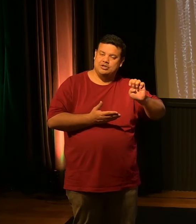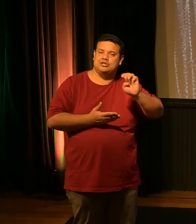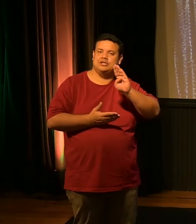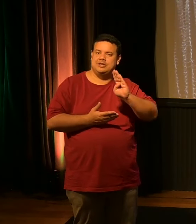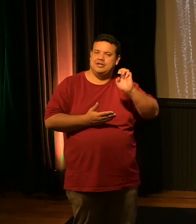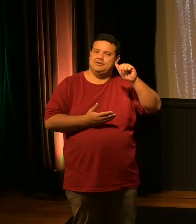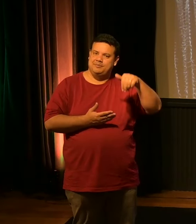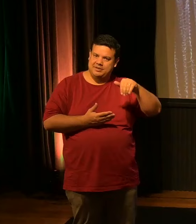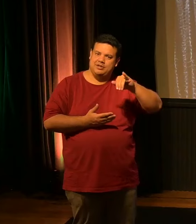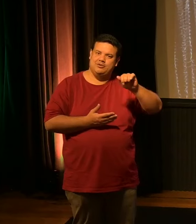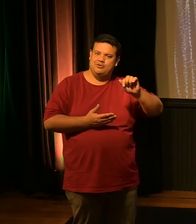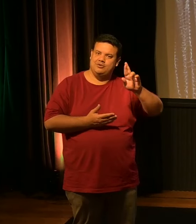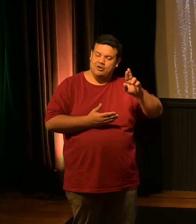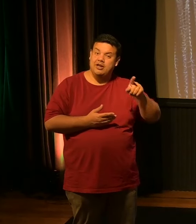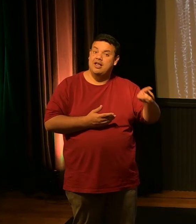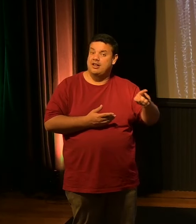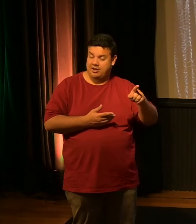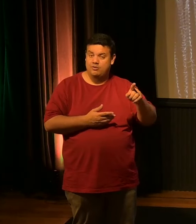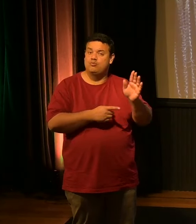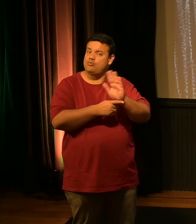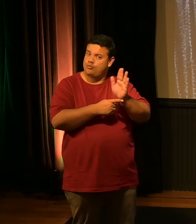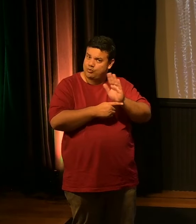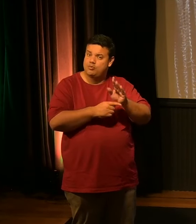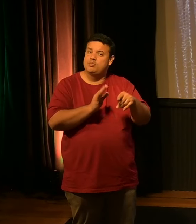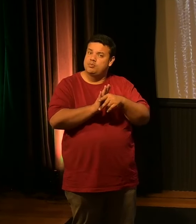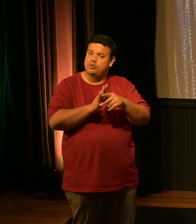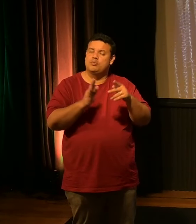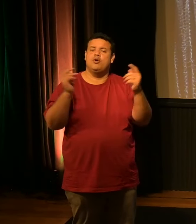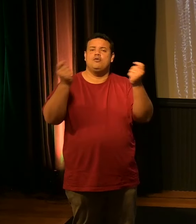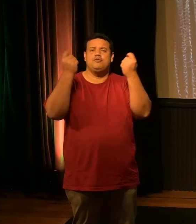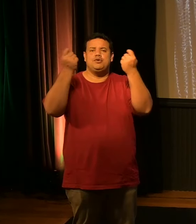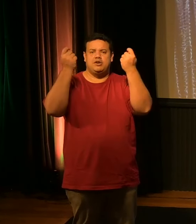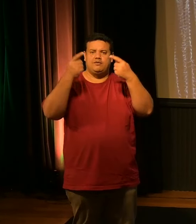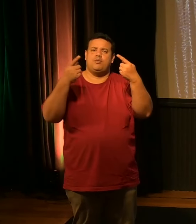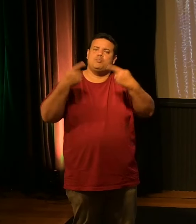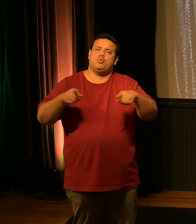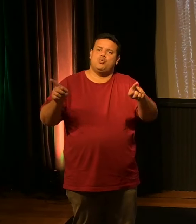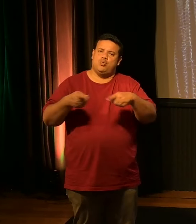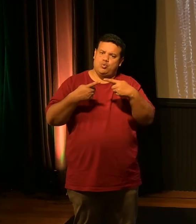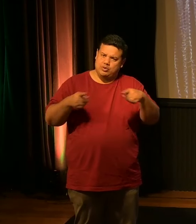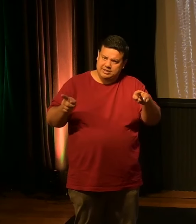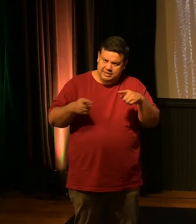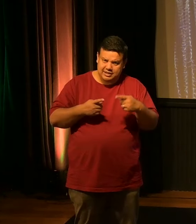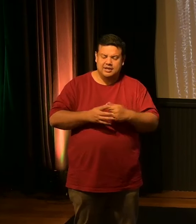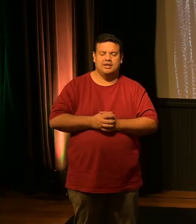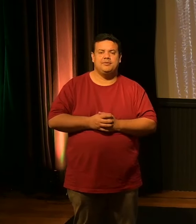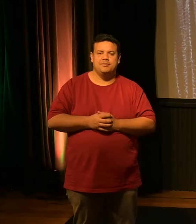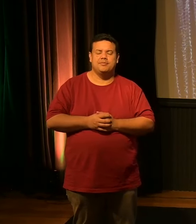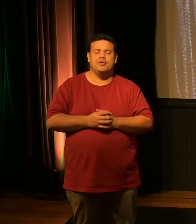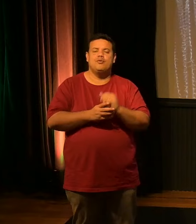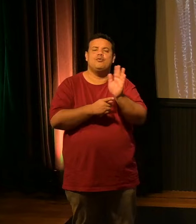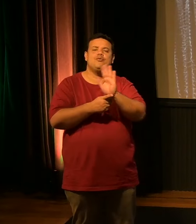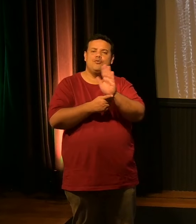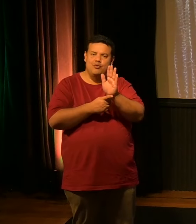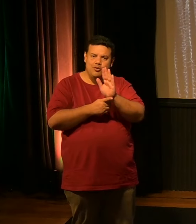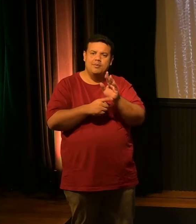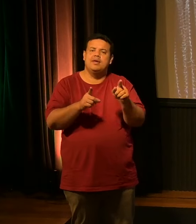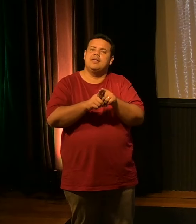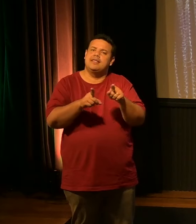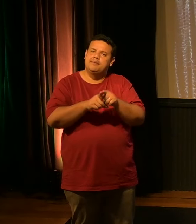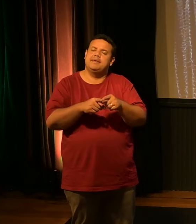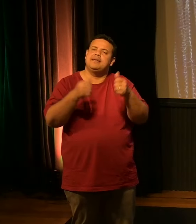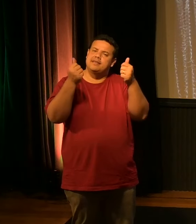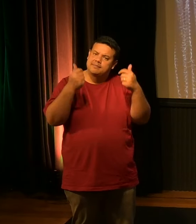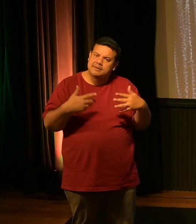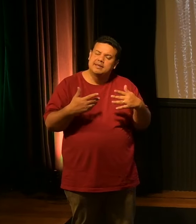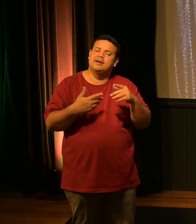Jorge Benjó naquela época, nos festivais de música. E esse filme, uma outra camada dele, é